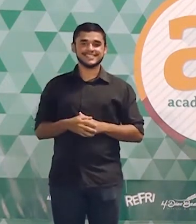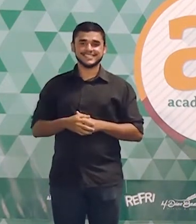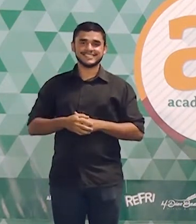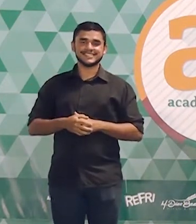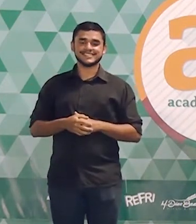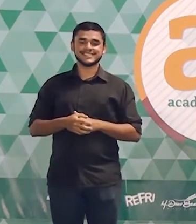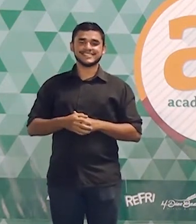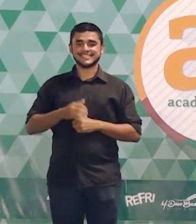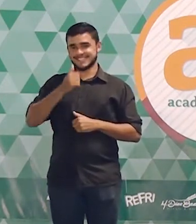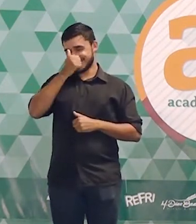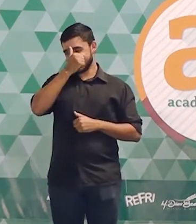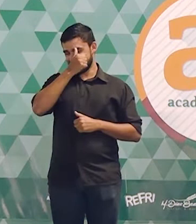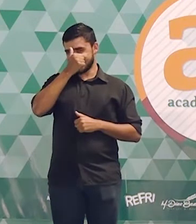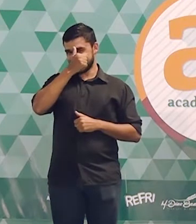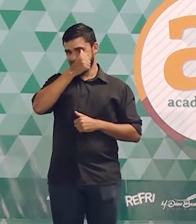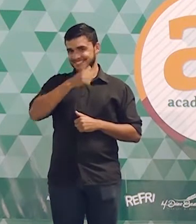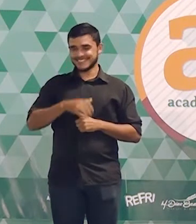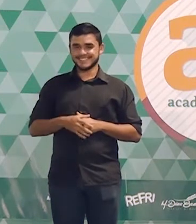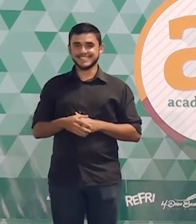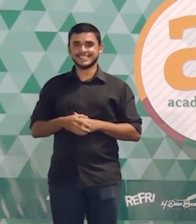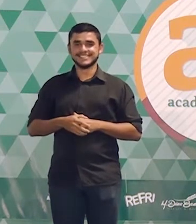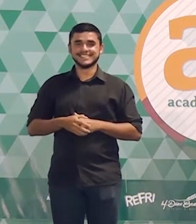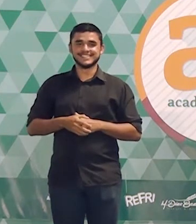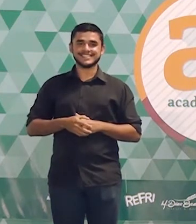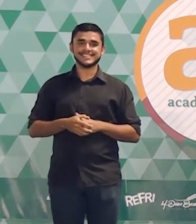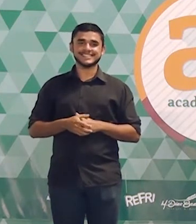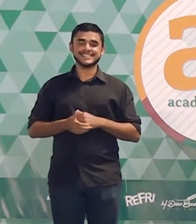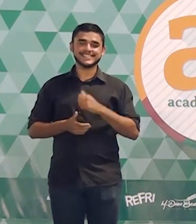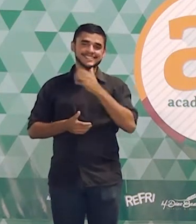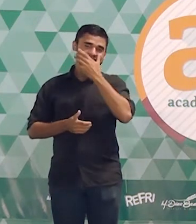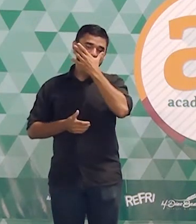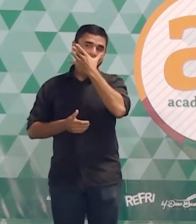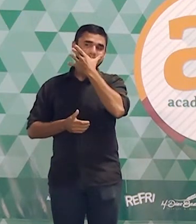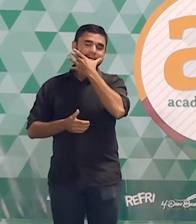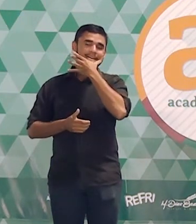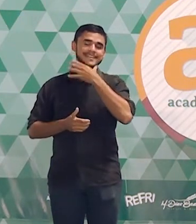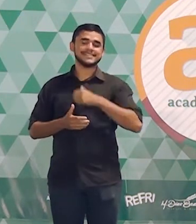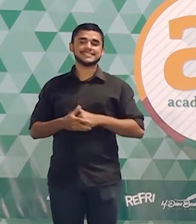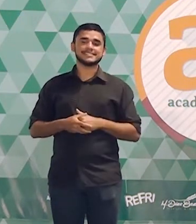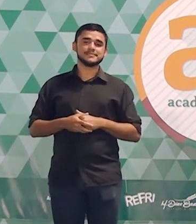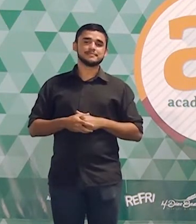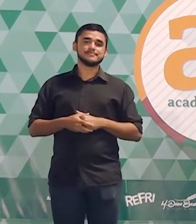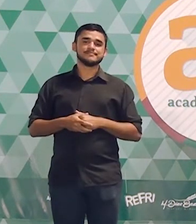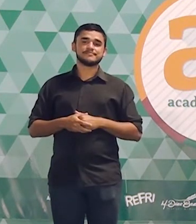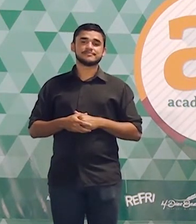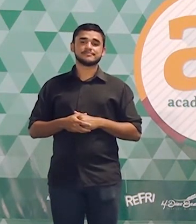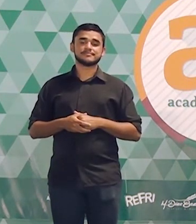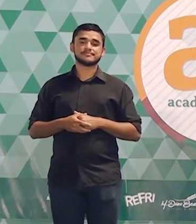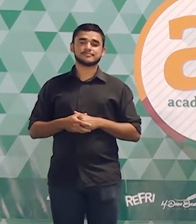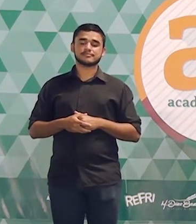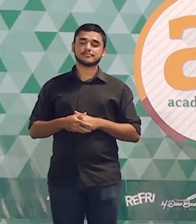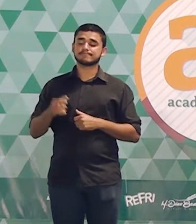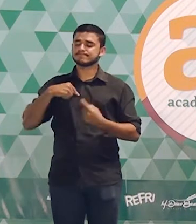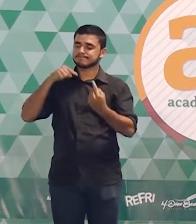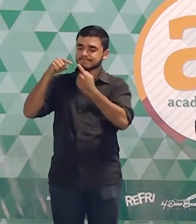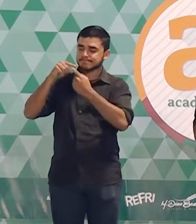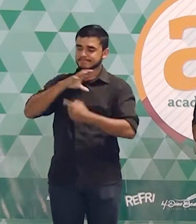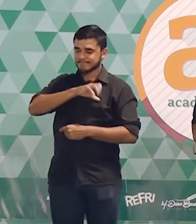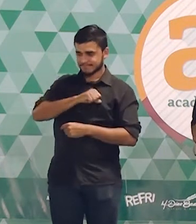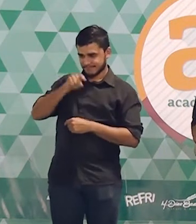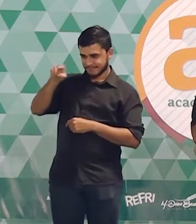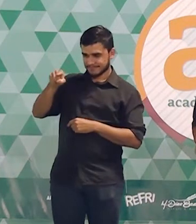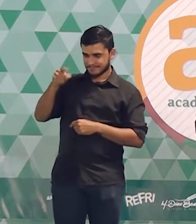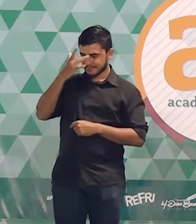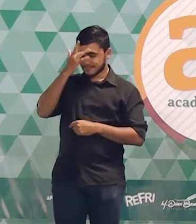tudo bem, desculpa, eu ironizei. Meu objetivo é amar-te, sem invadir outros